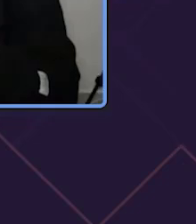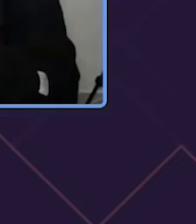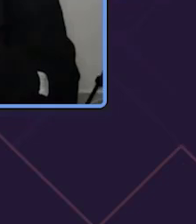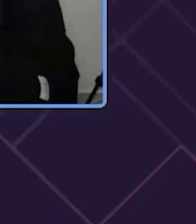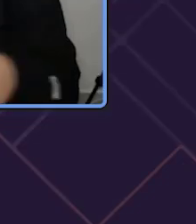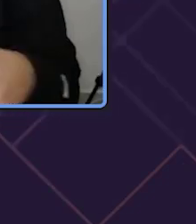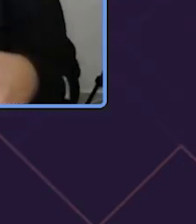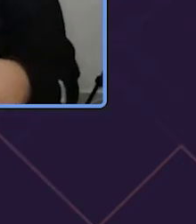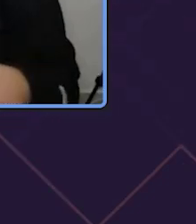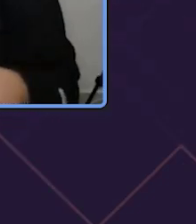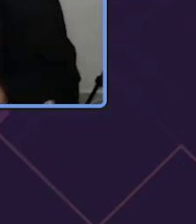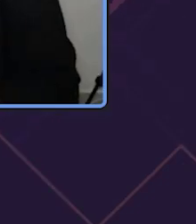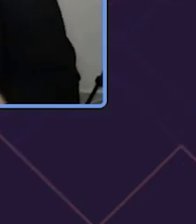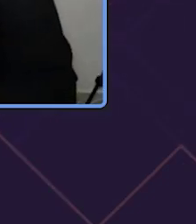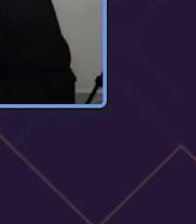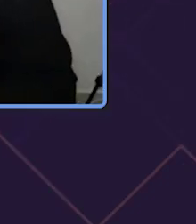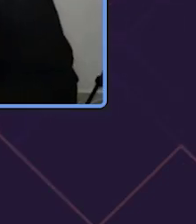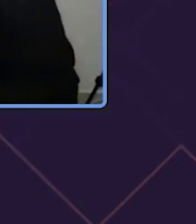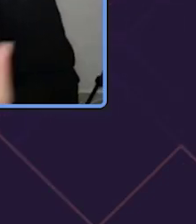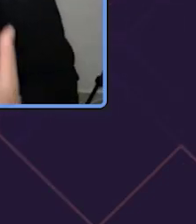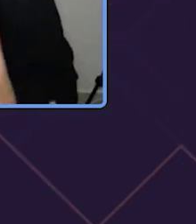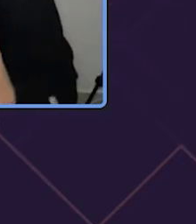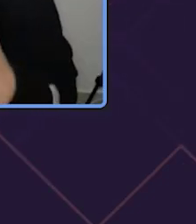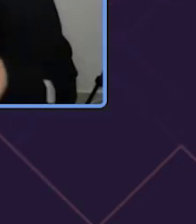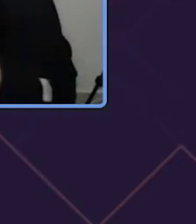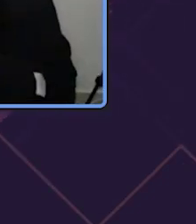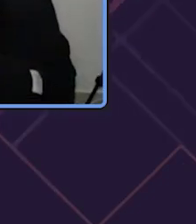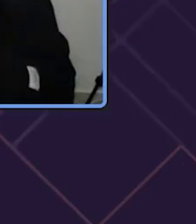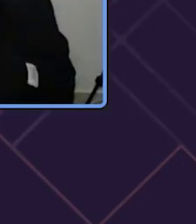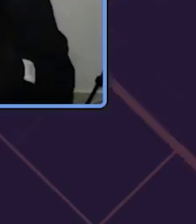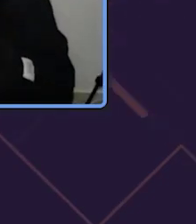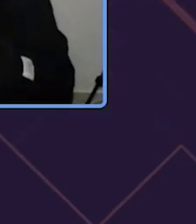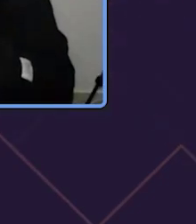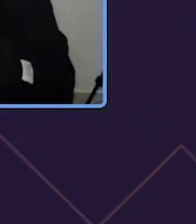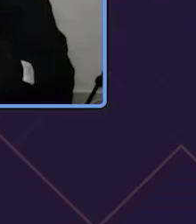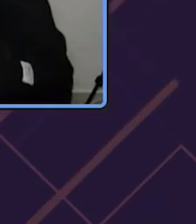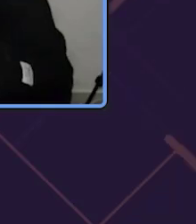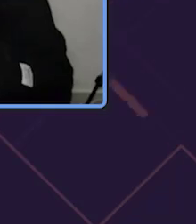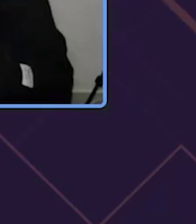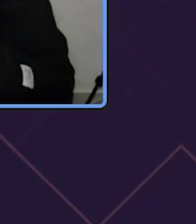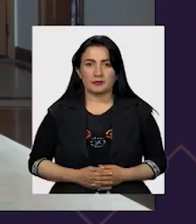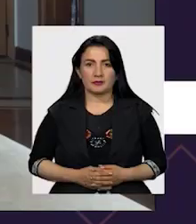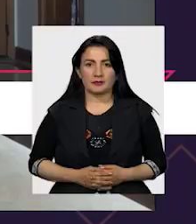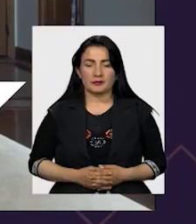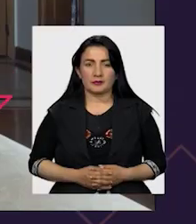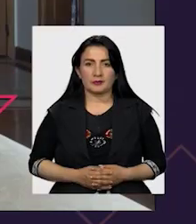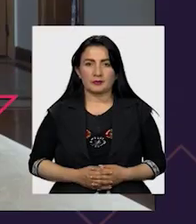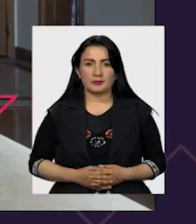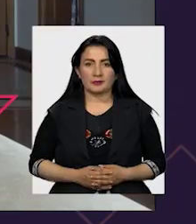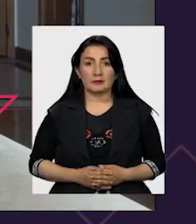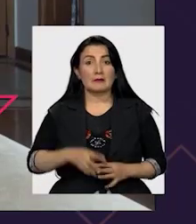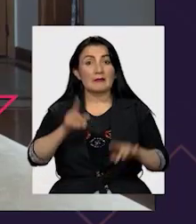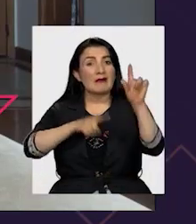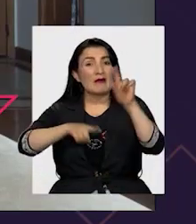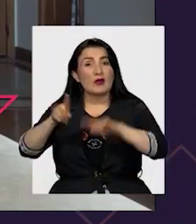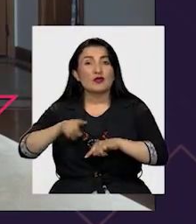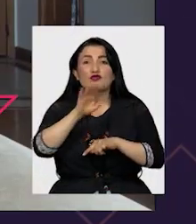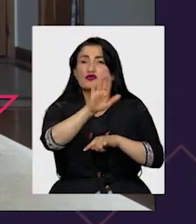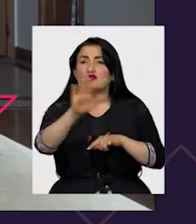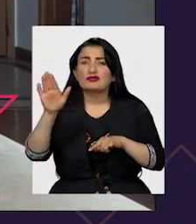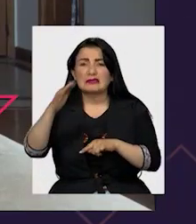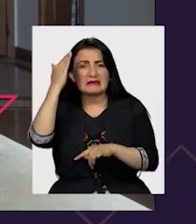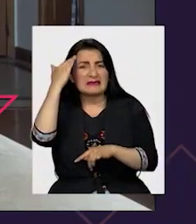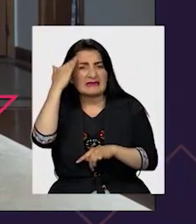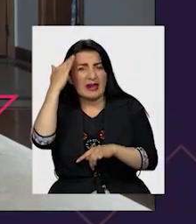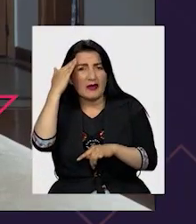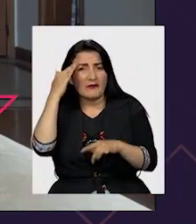hay que hacer contenidos, pero mientras mis compañeros pueden comunicarse conmigo a través de lengua de señas. ¿Alguno de ustedes hace